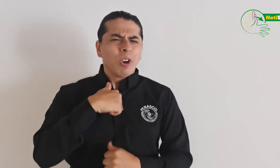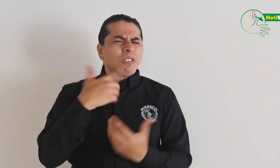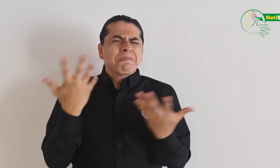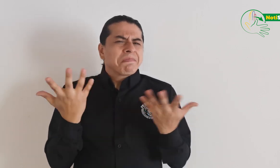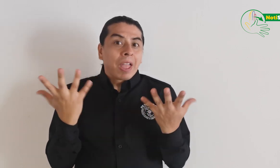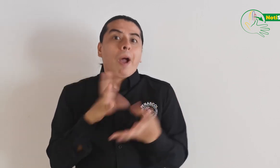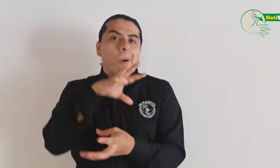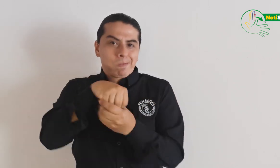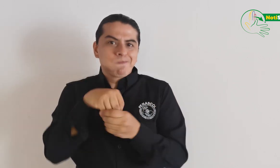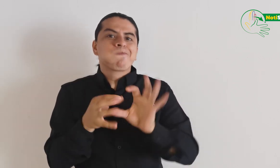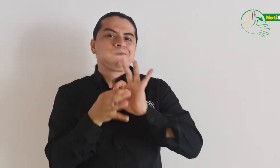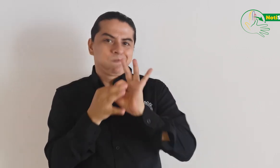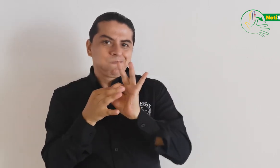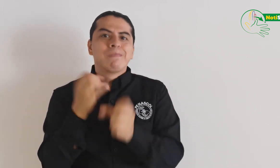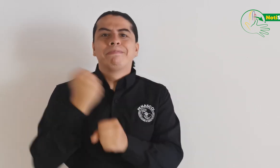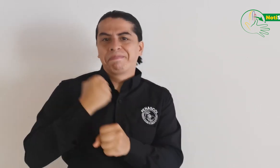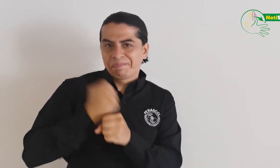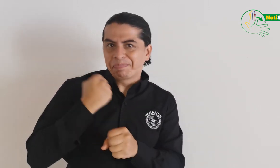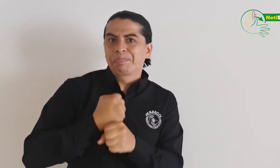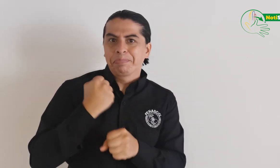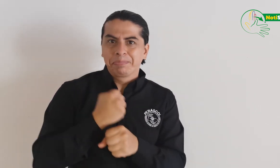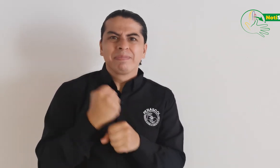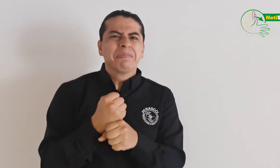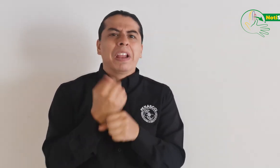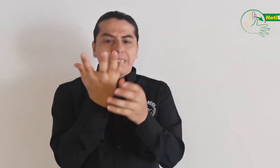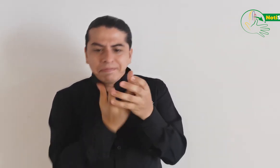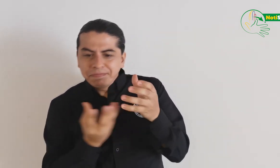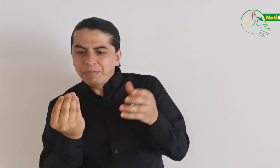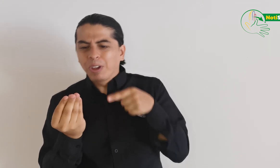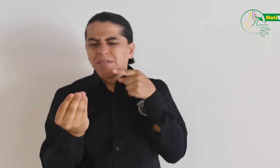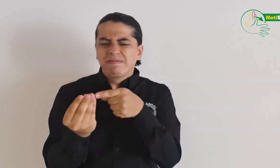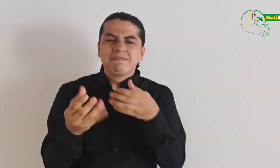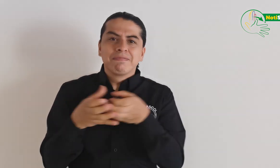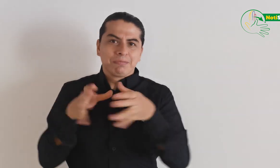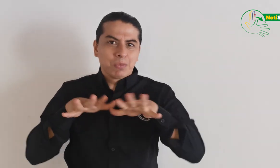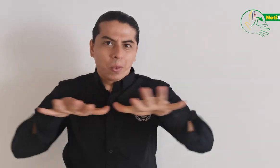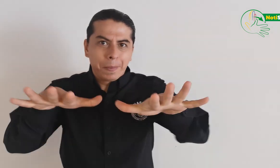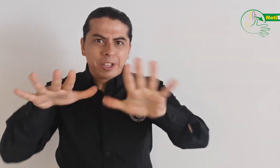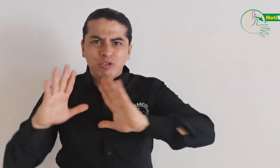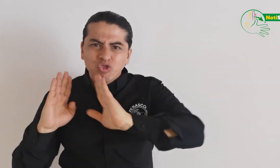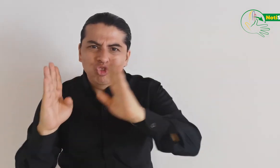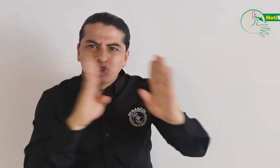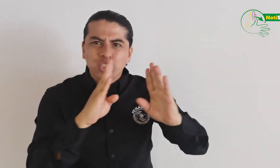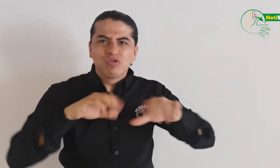Hago parte de la Federación Nacional de Sordos de Colombia trabajando en el área del movimiento asociativo.